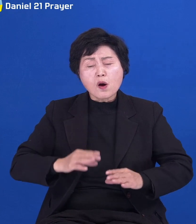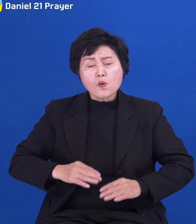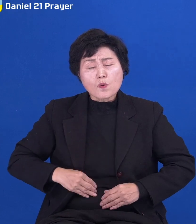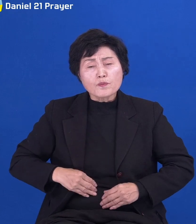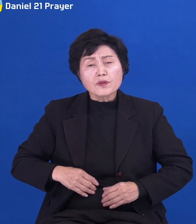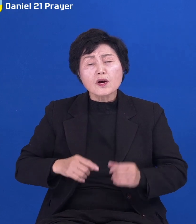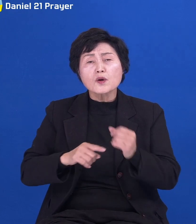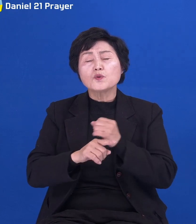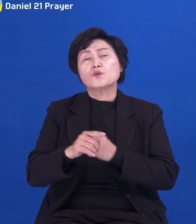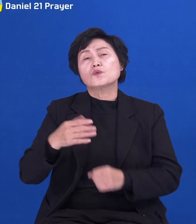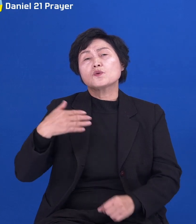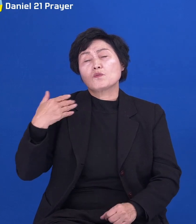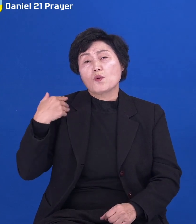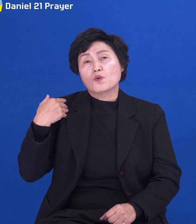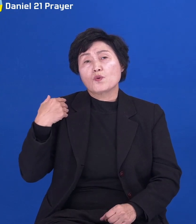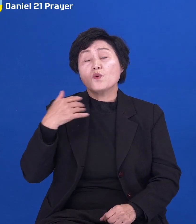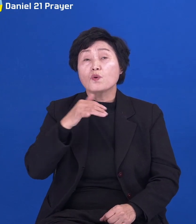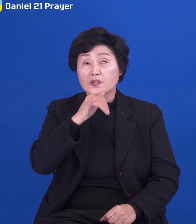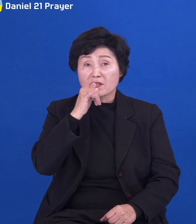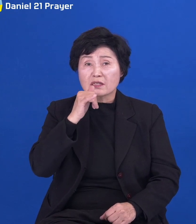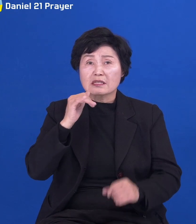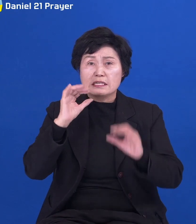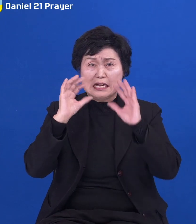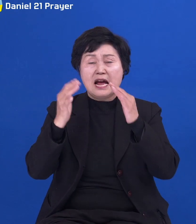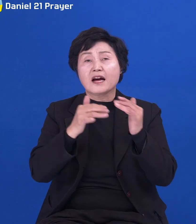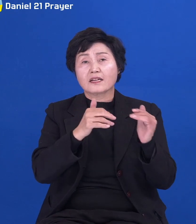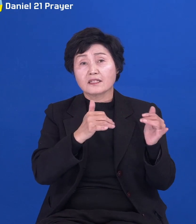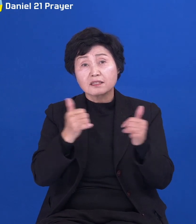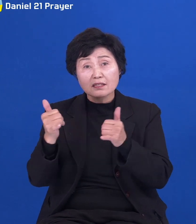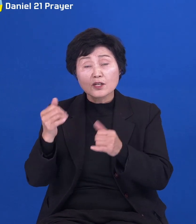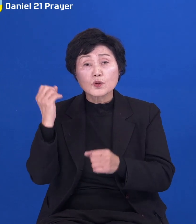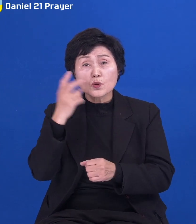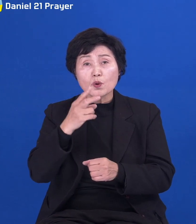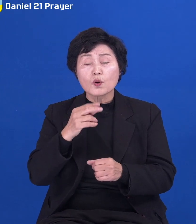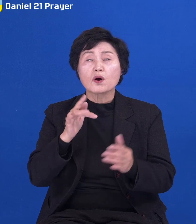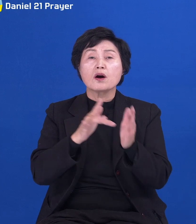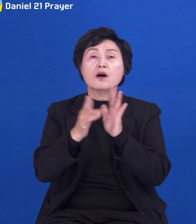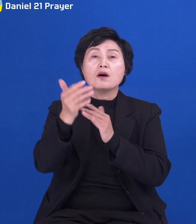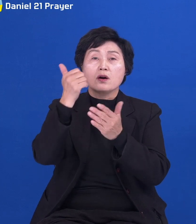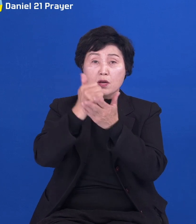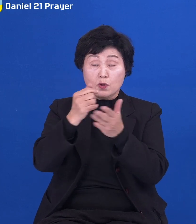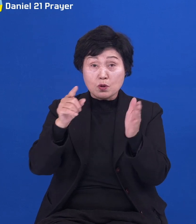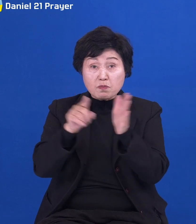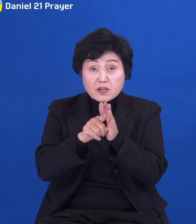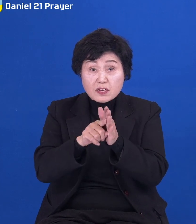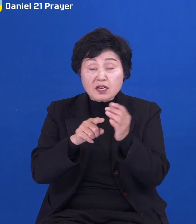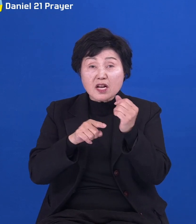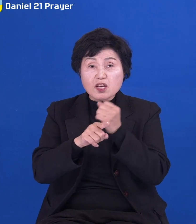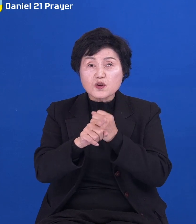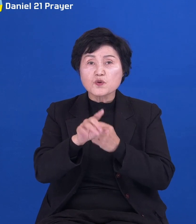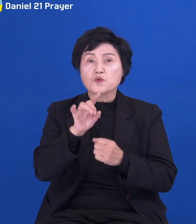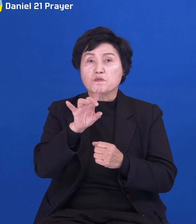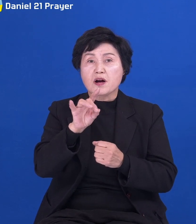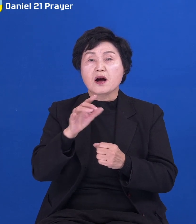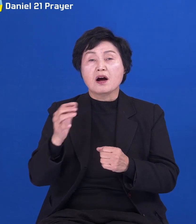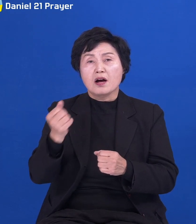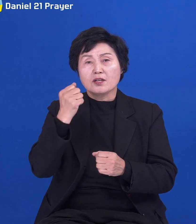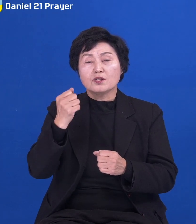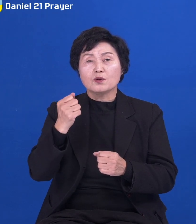내 이웃들과 예수님을 믿었다는 이유로, 복음을 전했다는 이유로 십자가를 지고 간 나의